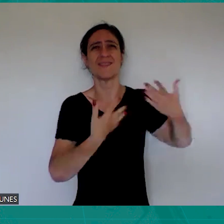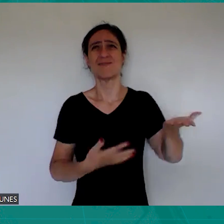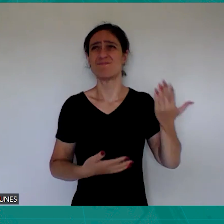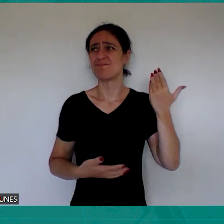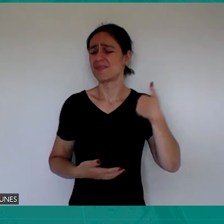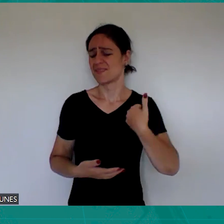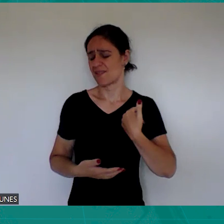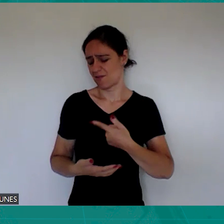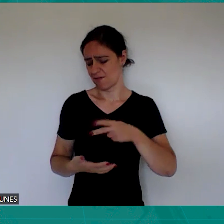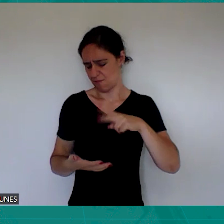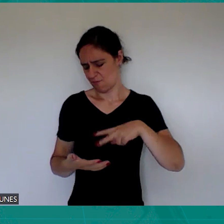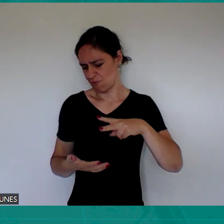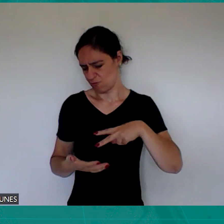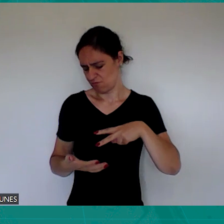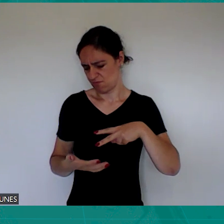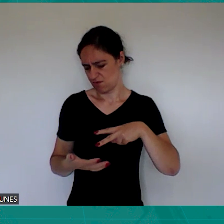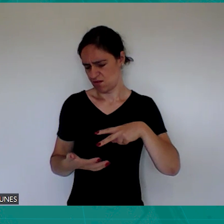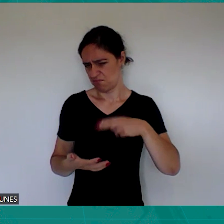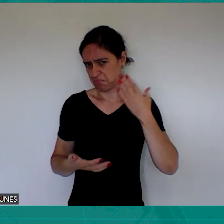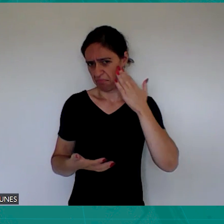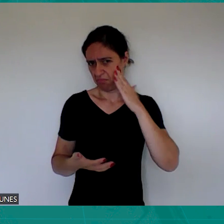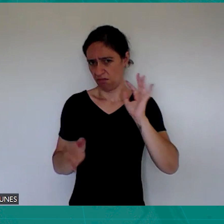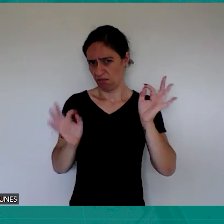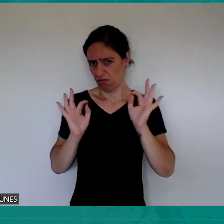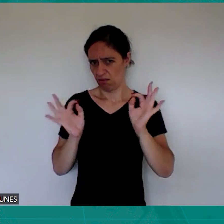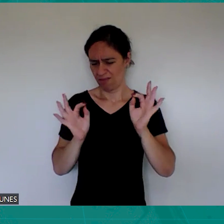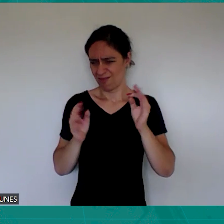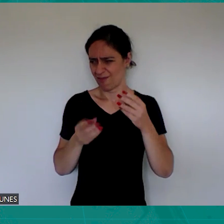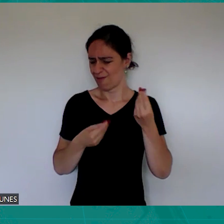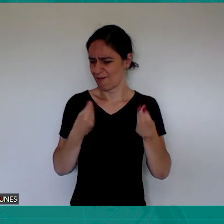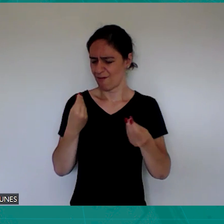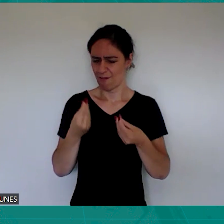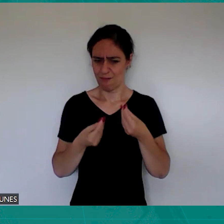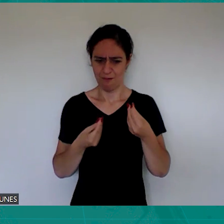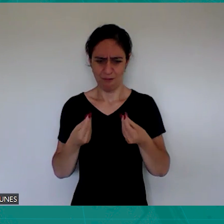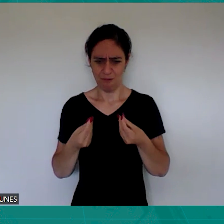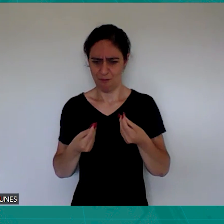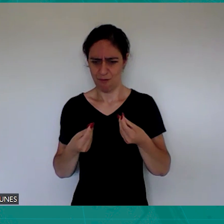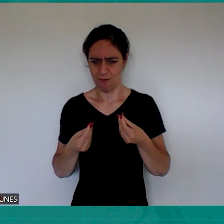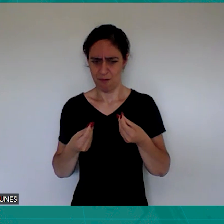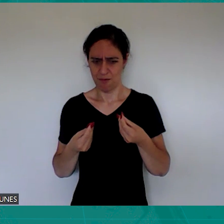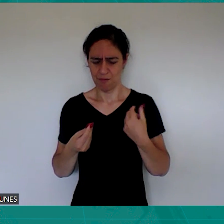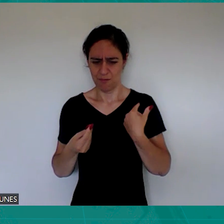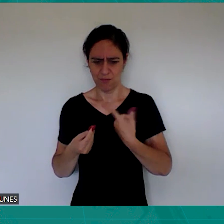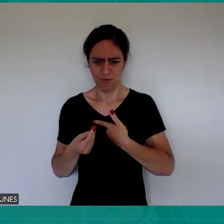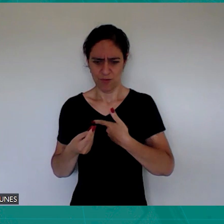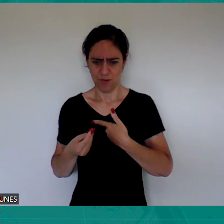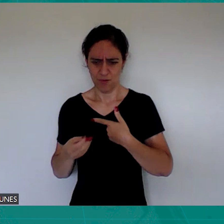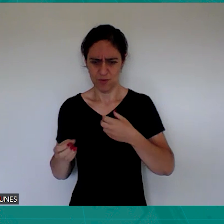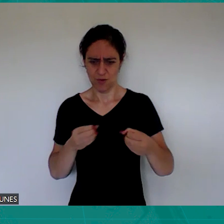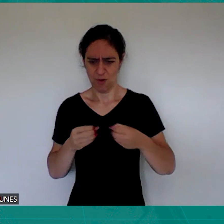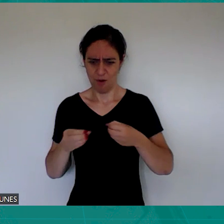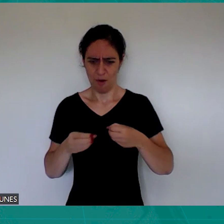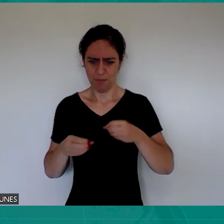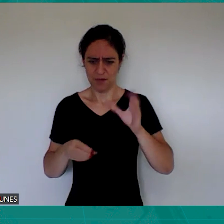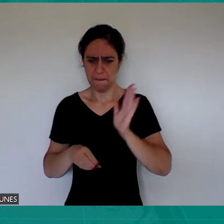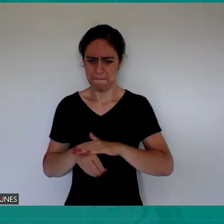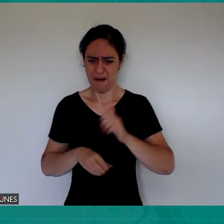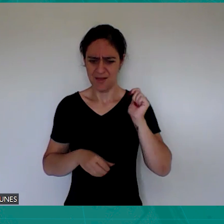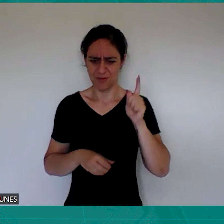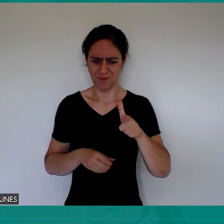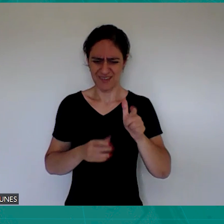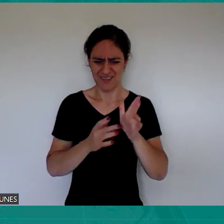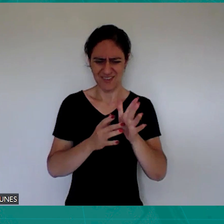jovem, eu não entendia. Como é que nós vamos fazer obras maiores que Jesus fazia?